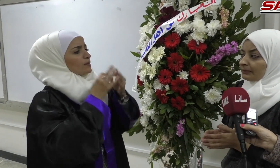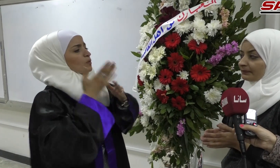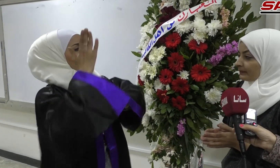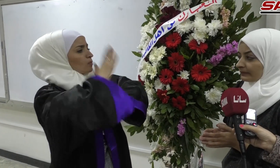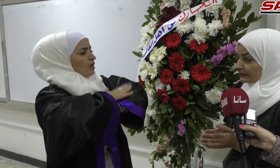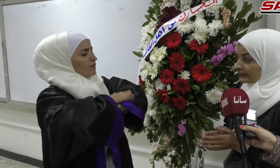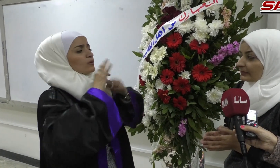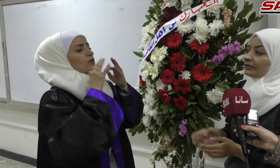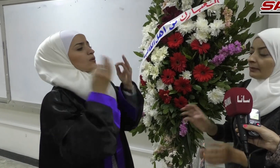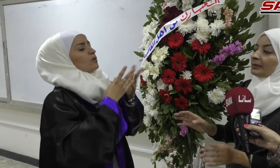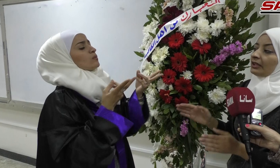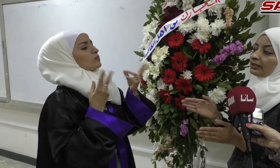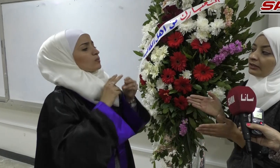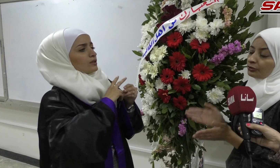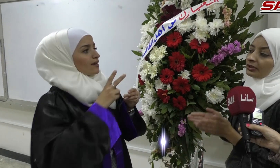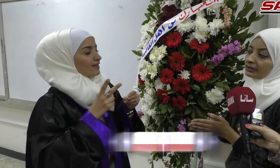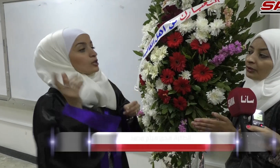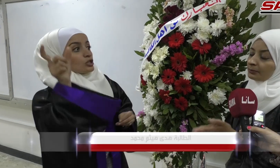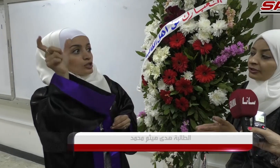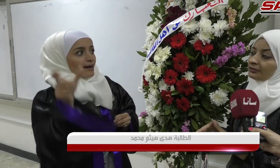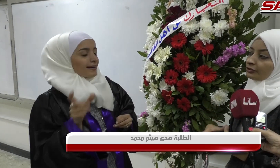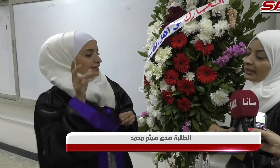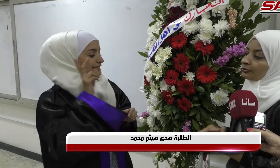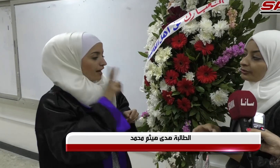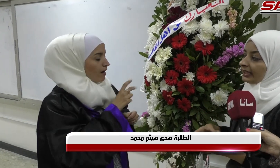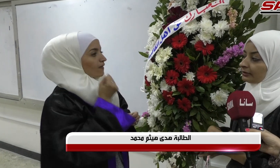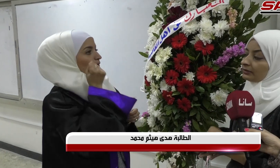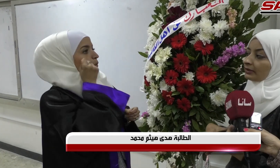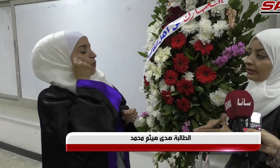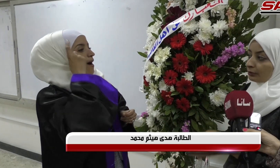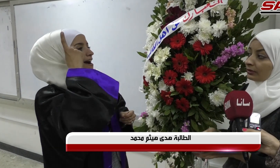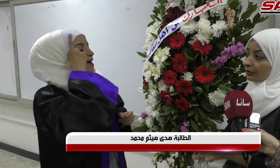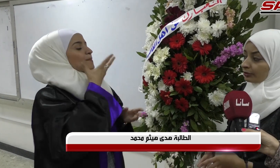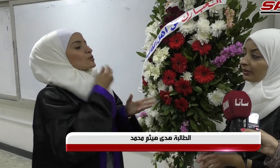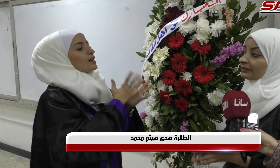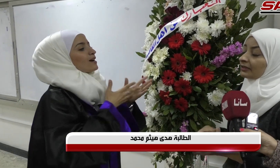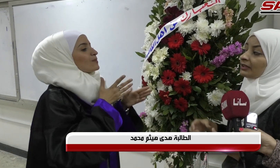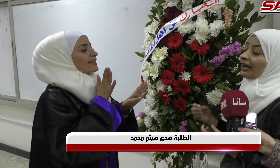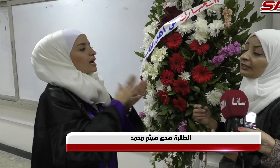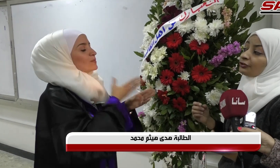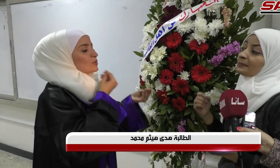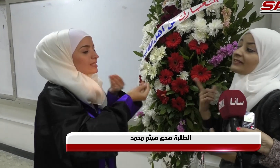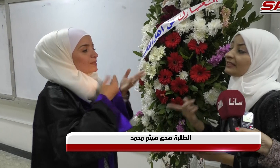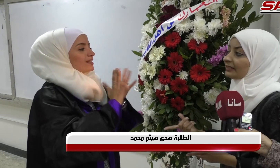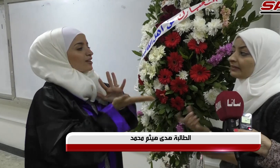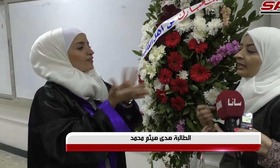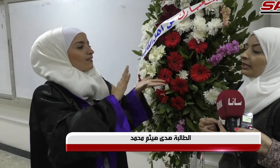هذه الدرجة العلمية. إنه يلقي الضوء على المشكلات الاجتماعية والسلوكية عند هدول الأشخاص، هذا هالشي بيزيد